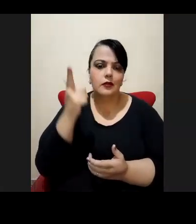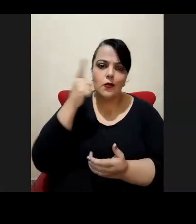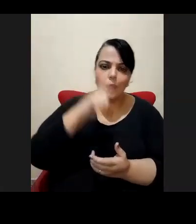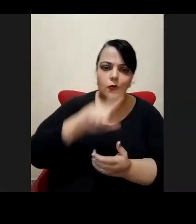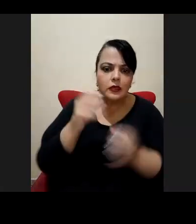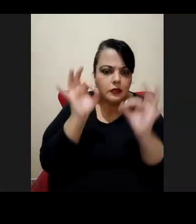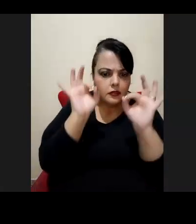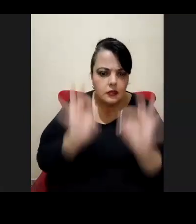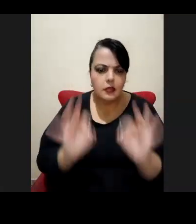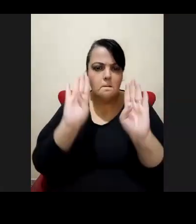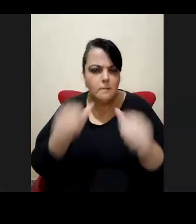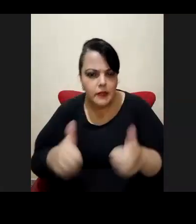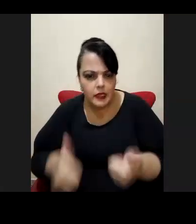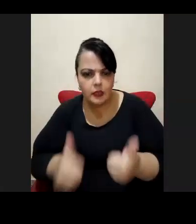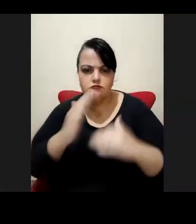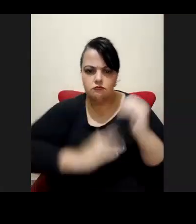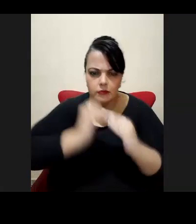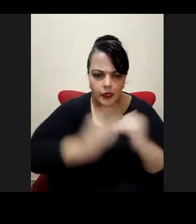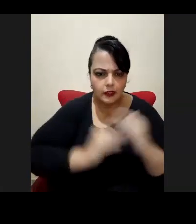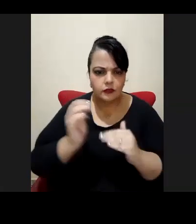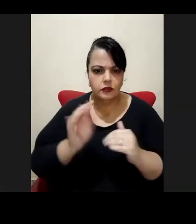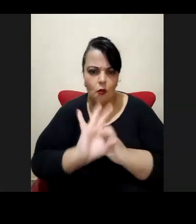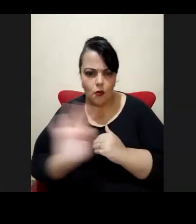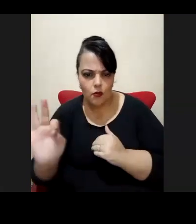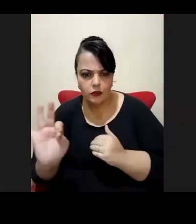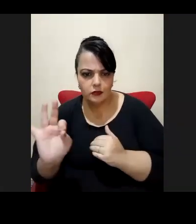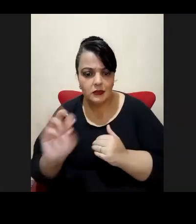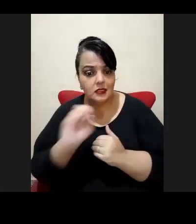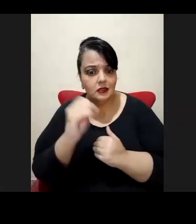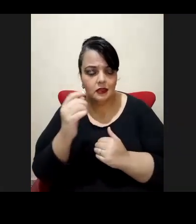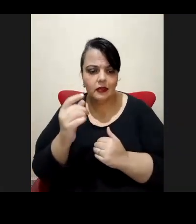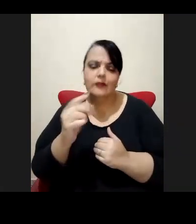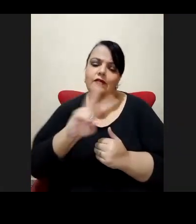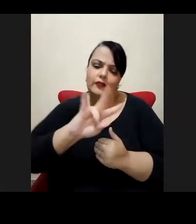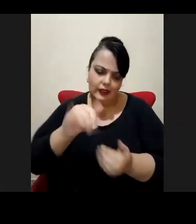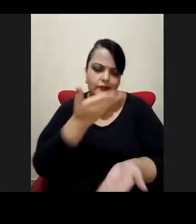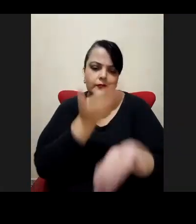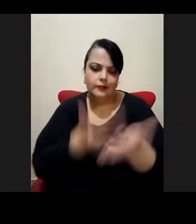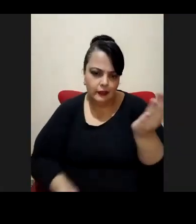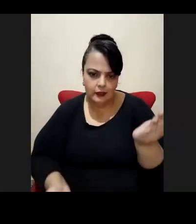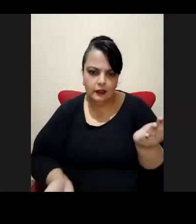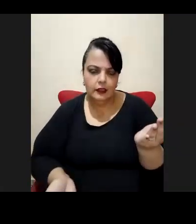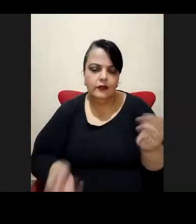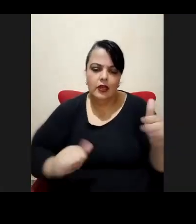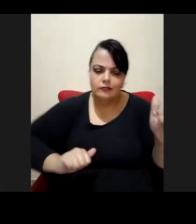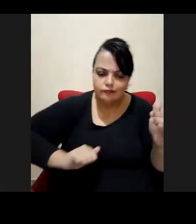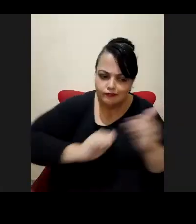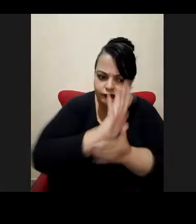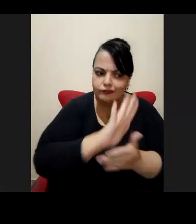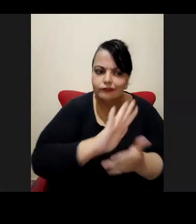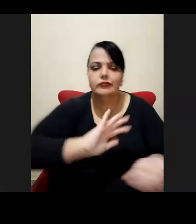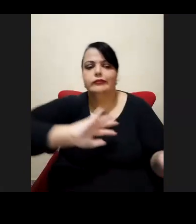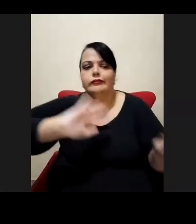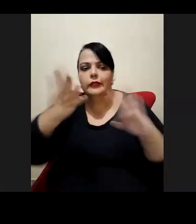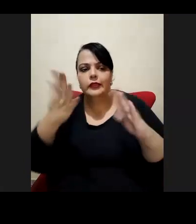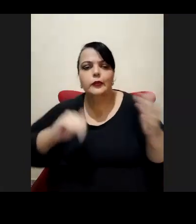se espera dele, ele será excluído do mercado de trabalho, ele será demitido, ele será,